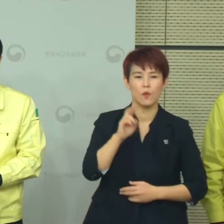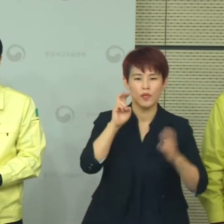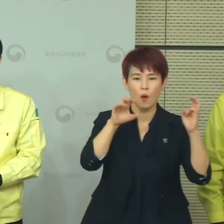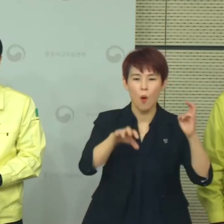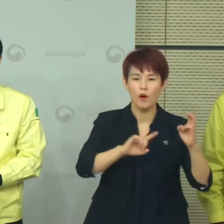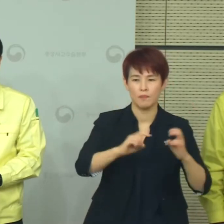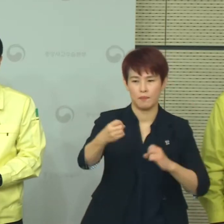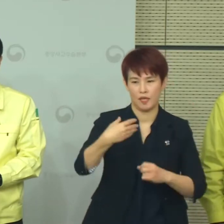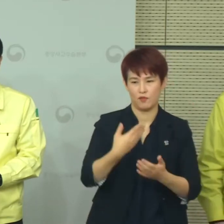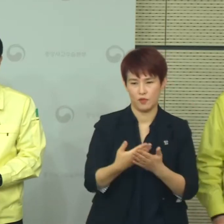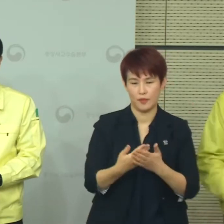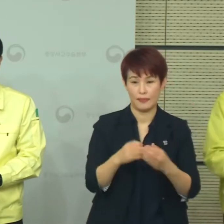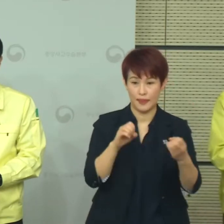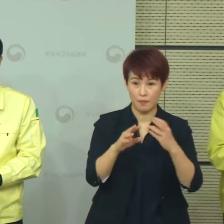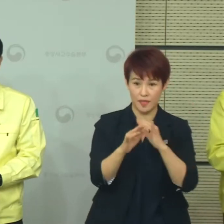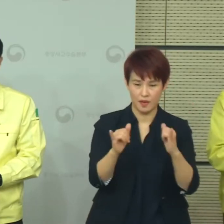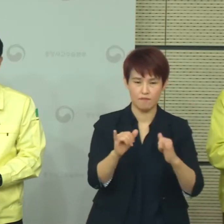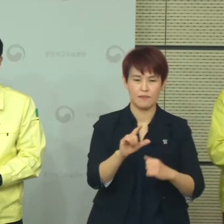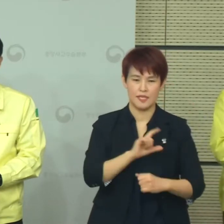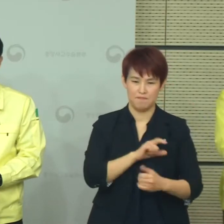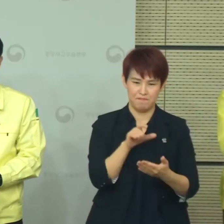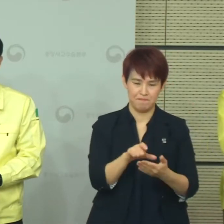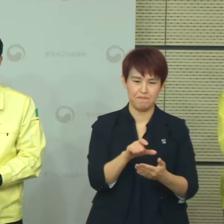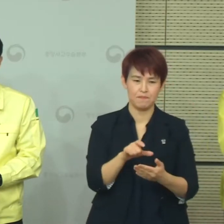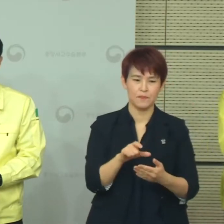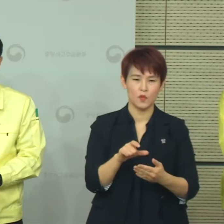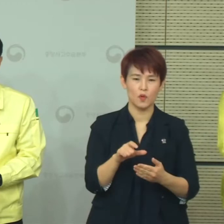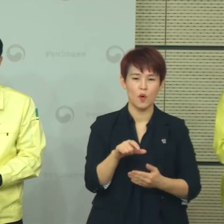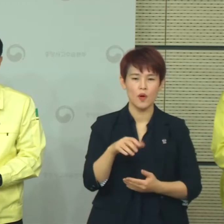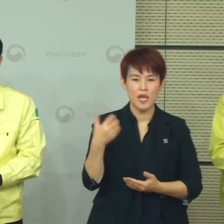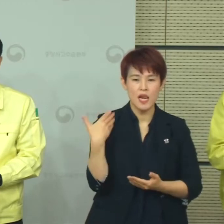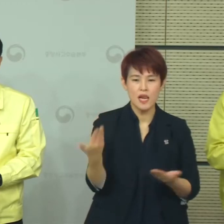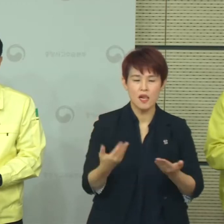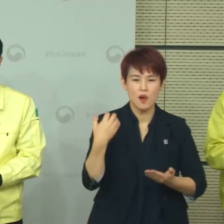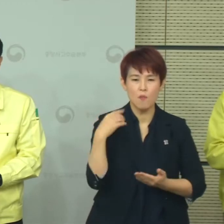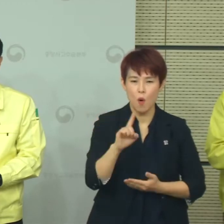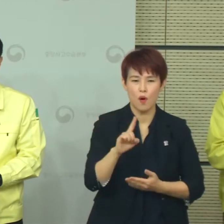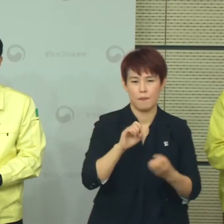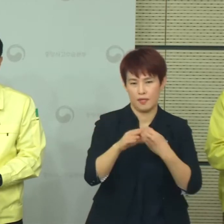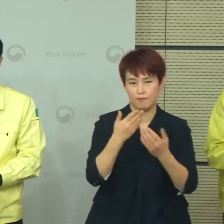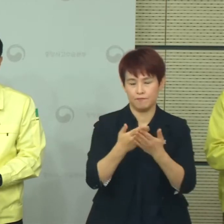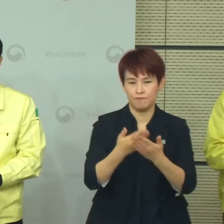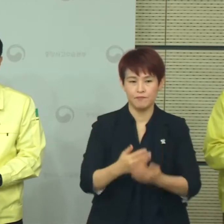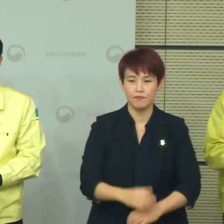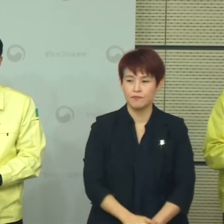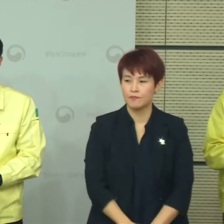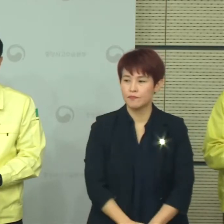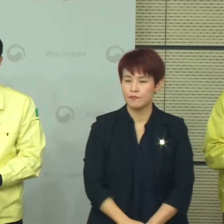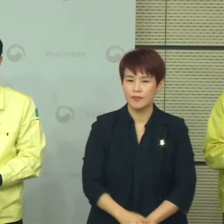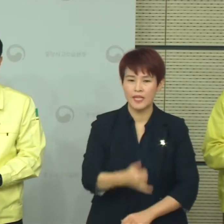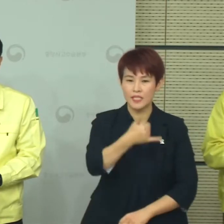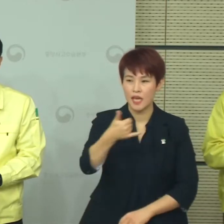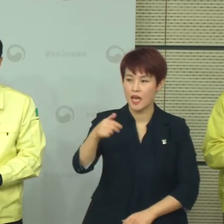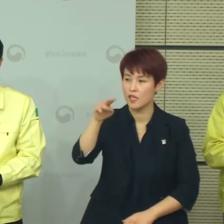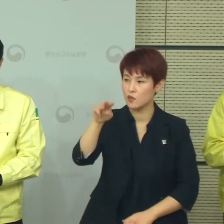질문해 주시고 답변하신 분들도 답변 전에 소속과 성함을 말씀해 주시기 바랍니다. 우선